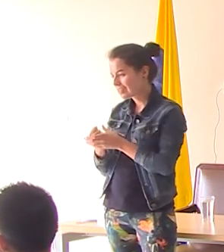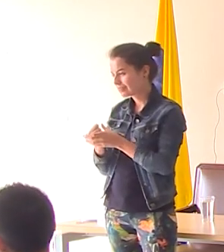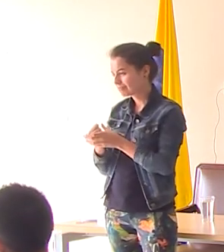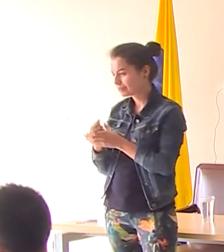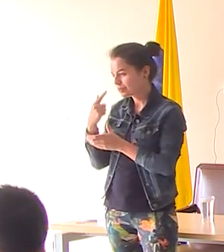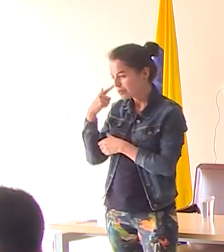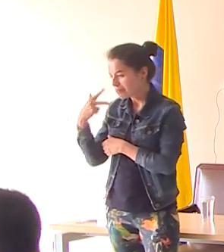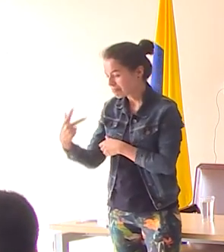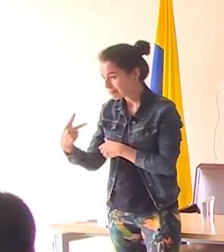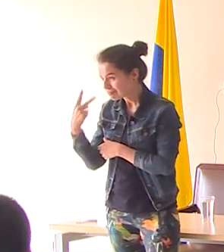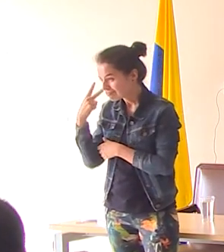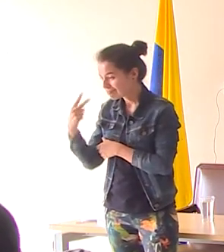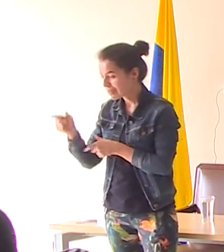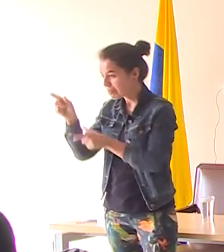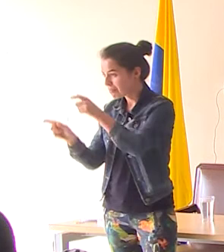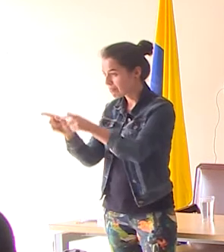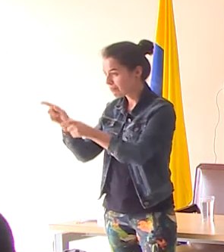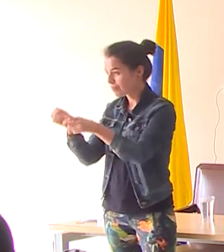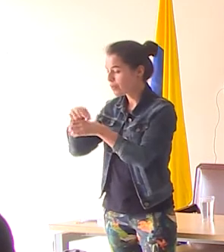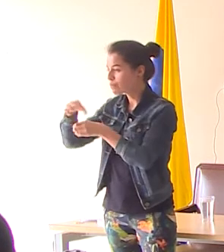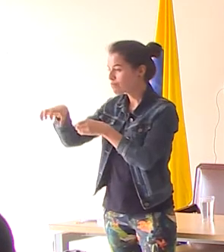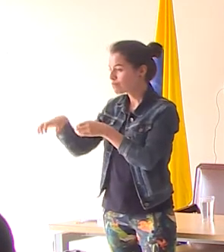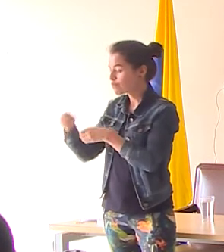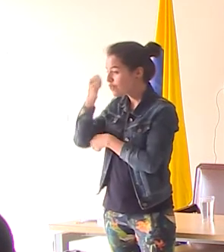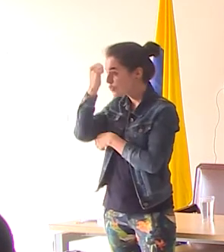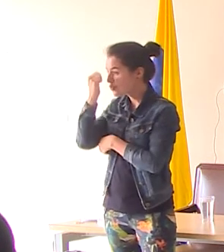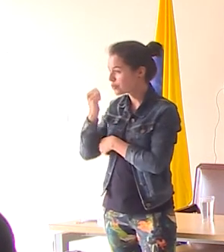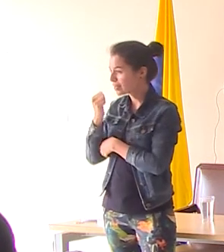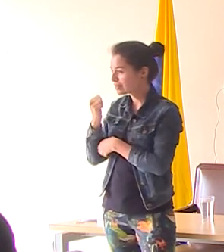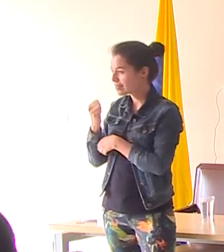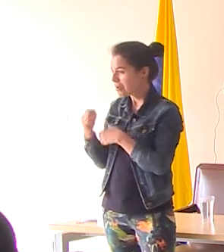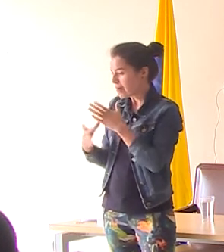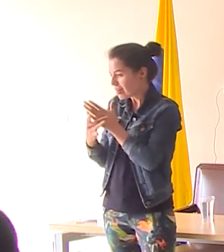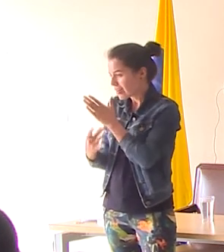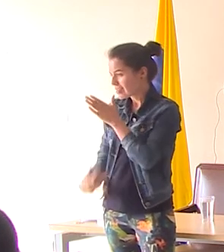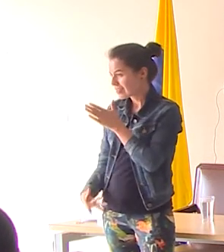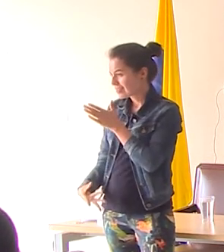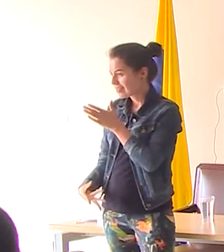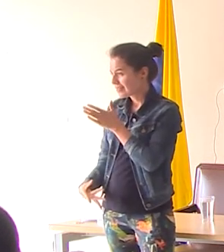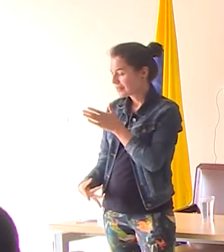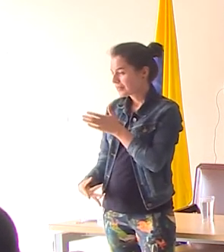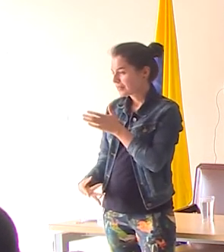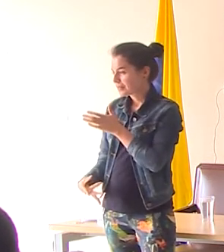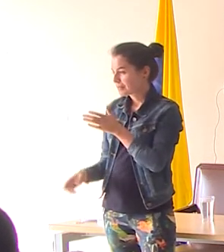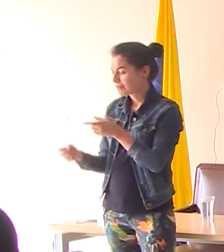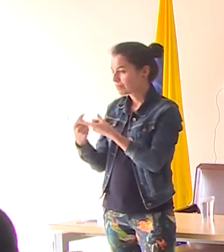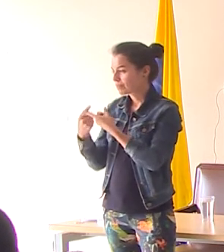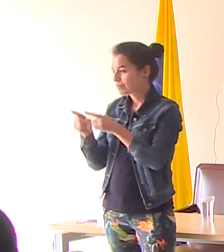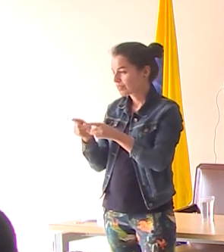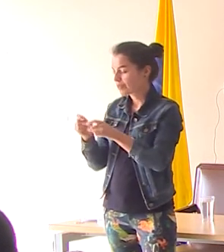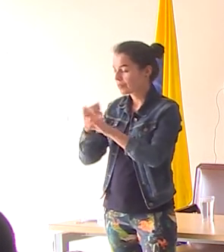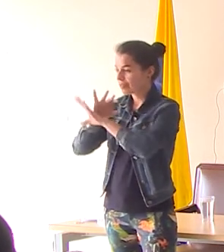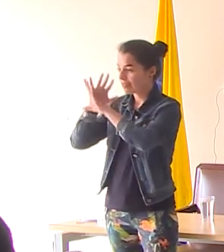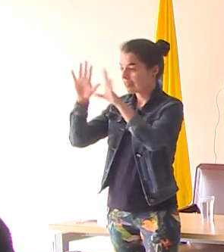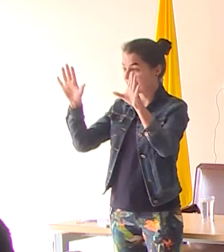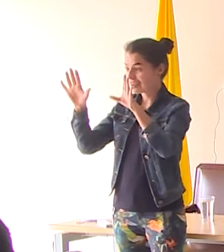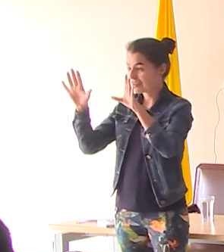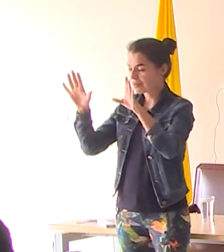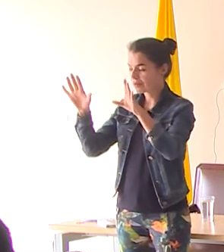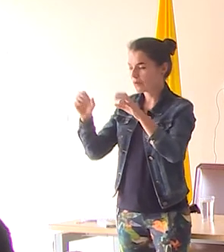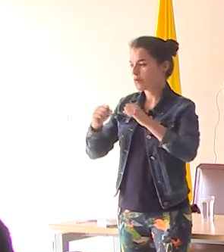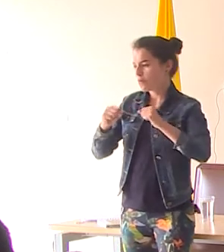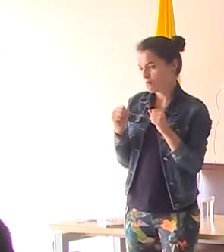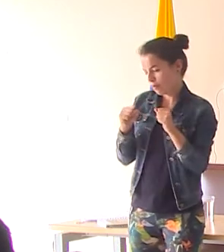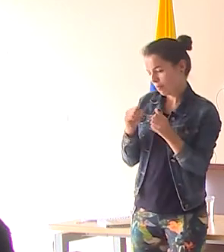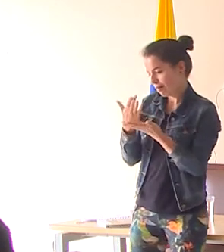mira unos números absolutos si no queden relativos y no en absoluto pero digamos gran parte de la riqueza a parte de bogotá